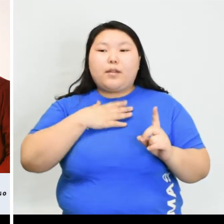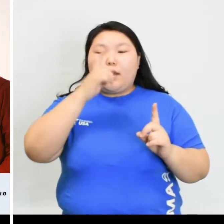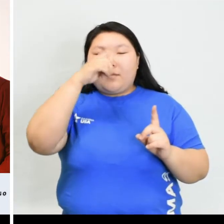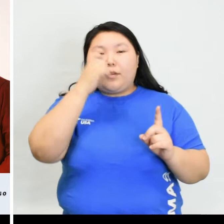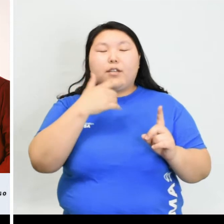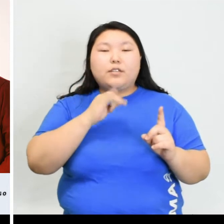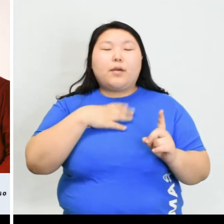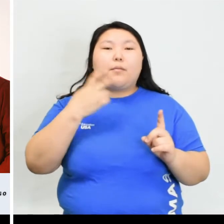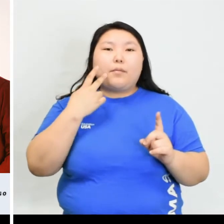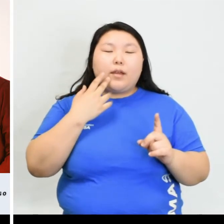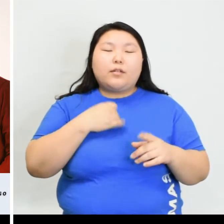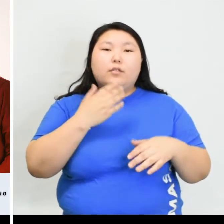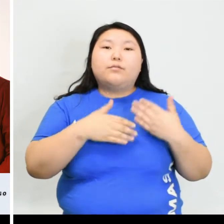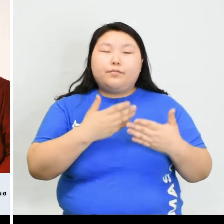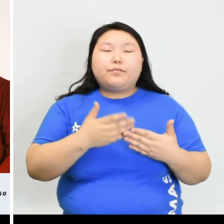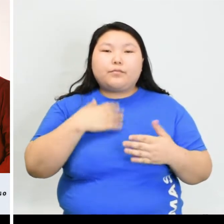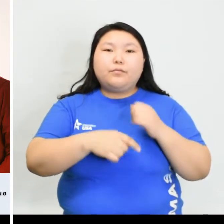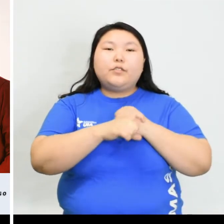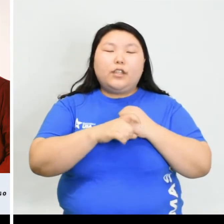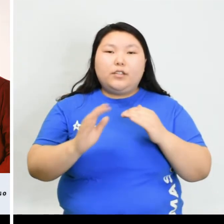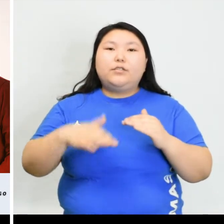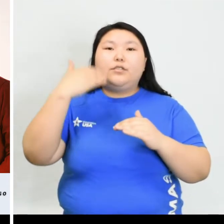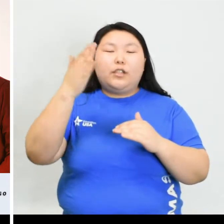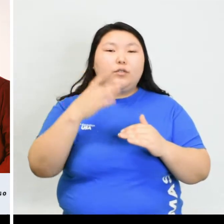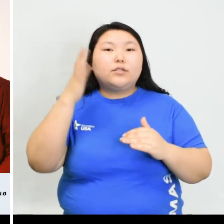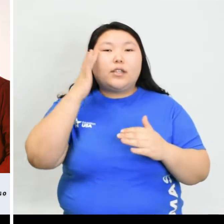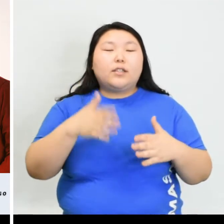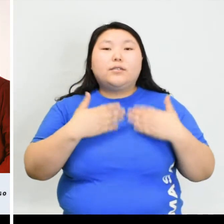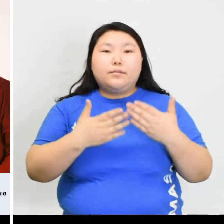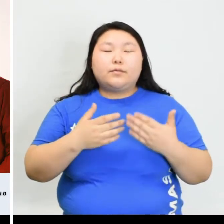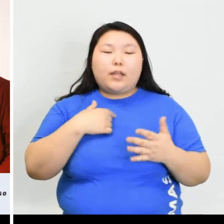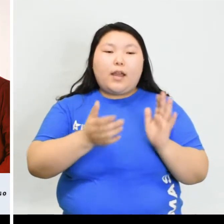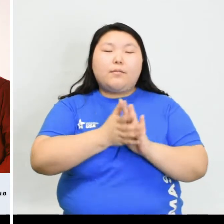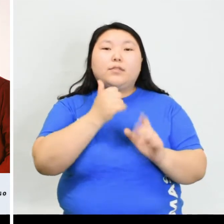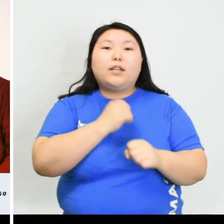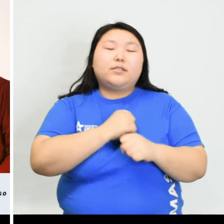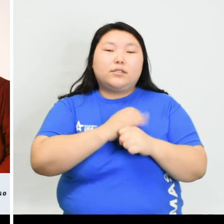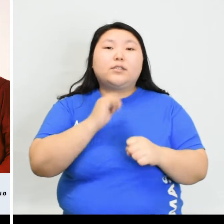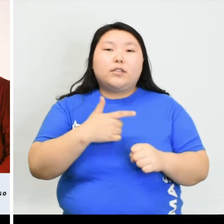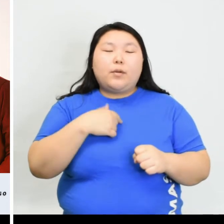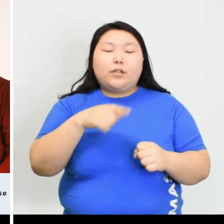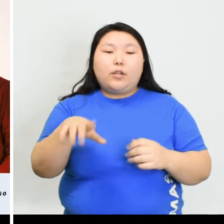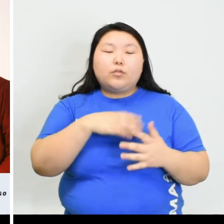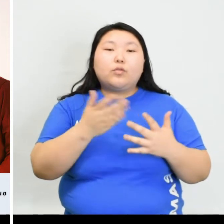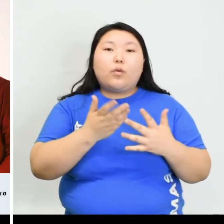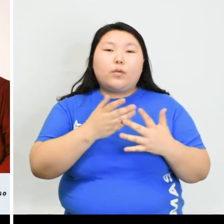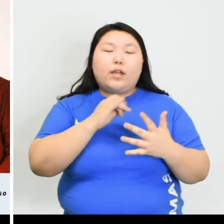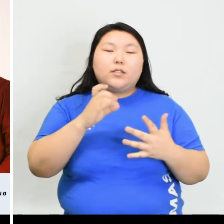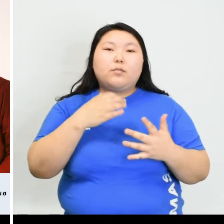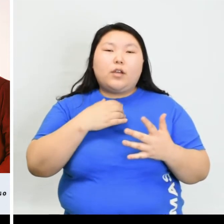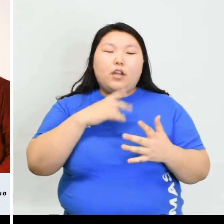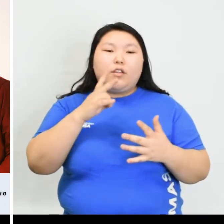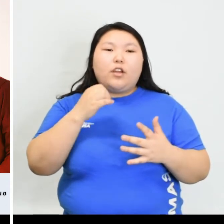имлэг гэхэд чинь банкын сургалт модалт хийгээд те мэрэгчлийг дэвшлэх танд тал нь амар хандаж ажилладаг. Тэр дундаас нь би яг